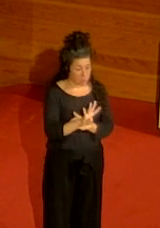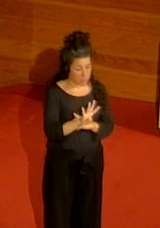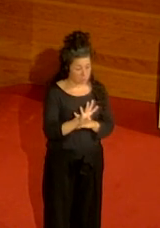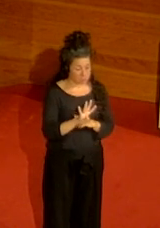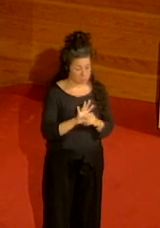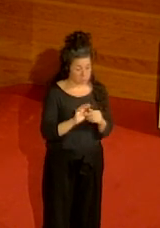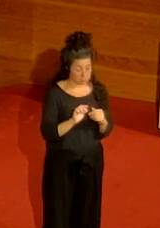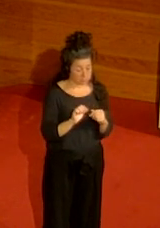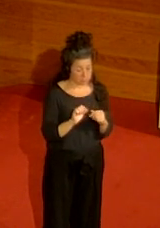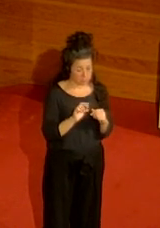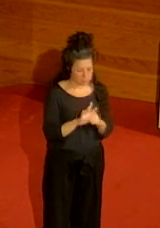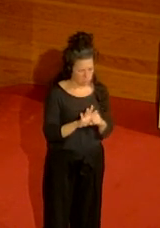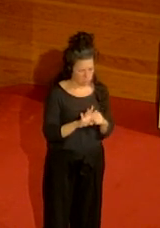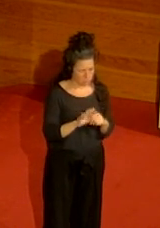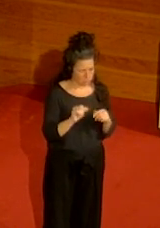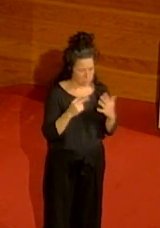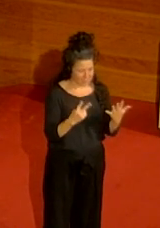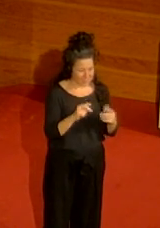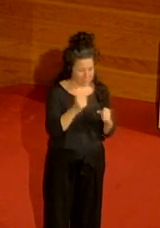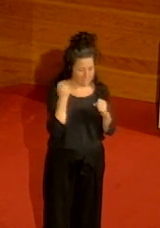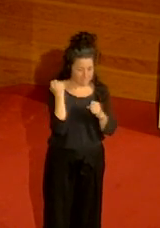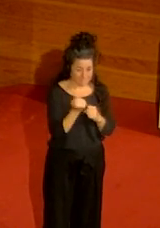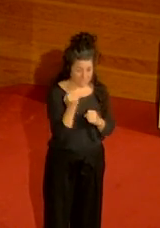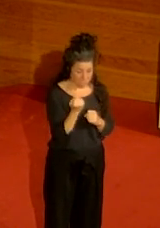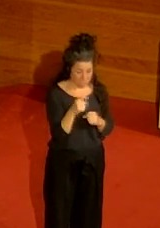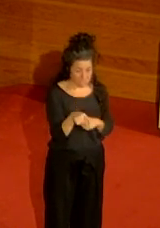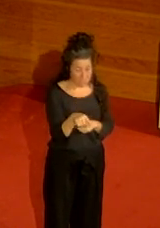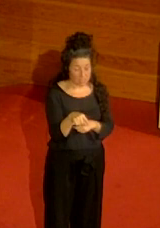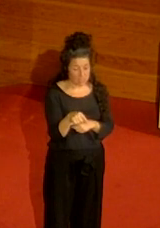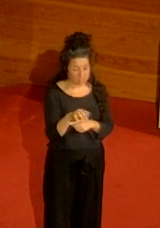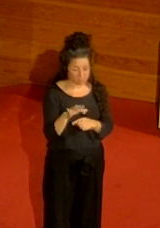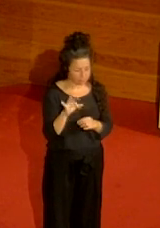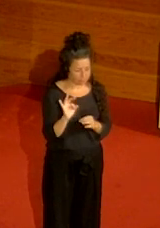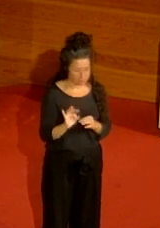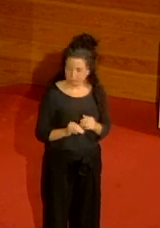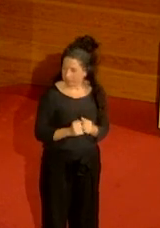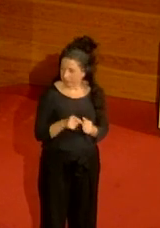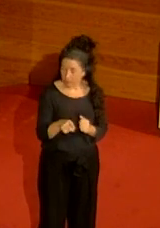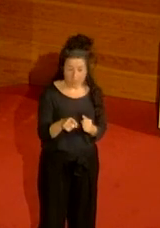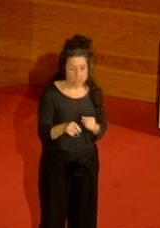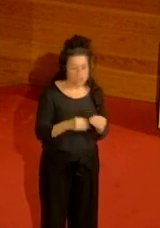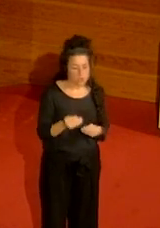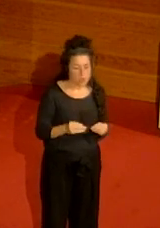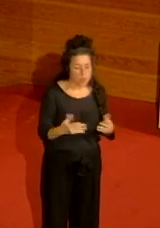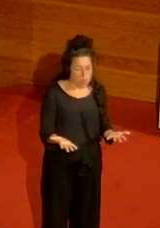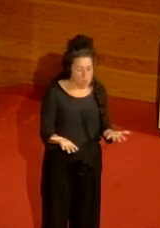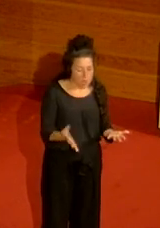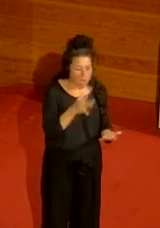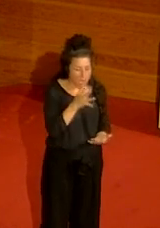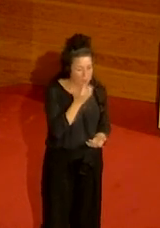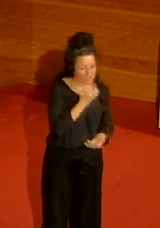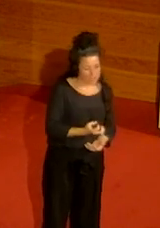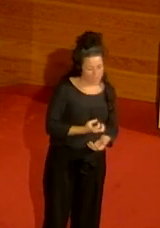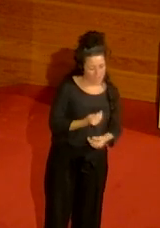ese es uno de los principales escollos a la paz y a la solución de los dos estados y al estado palestino y es que qué hace ahora Israel